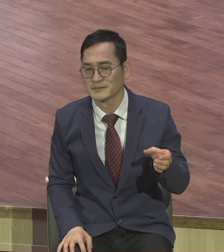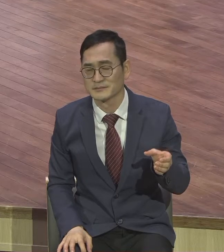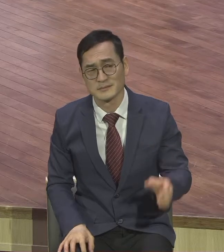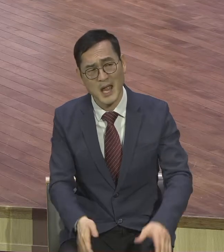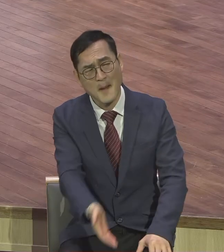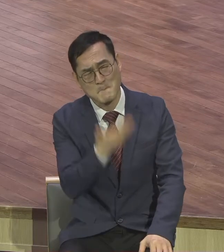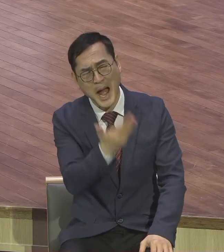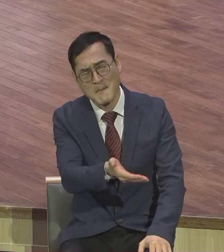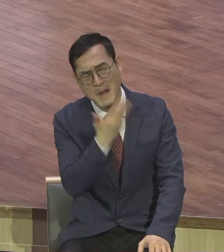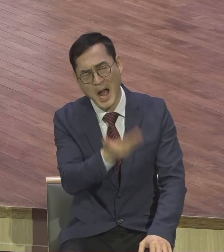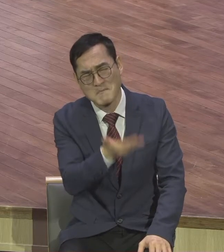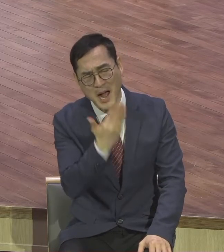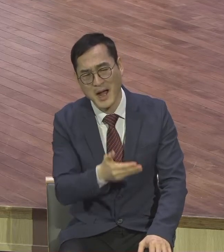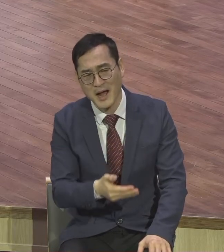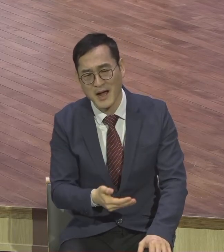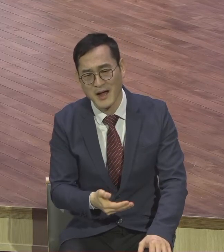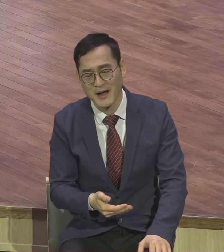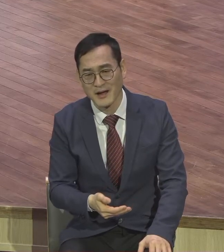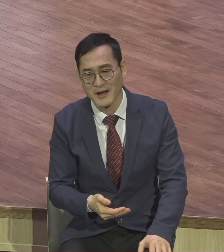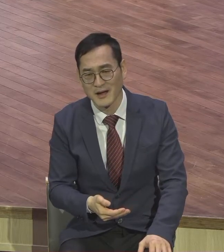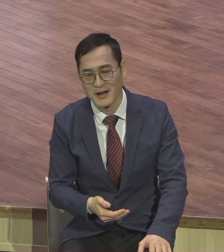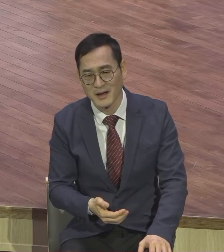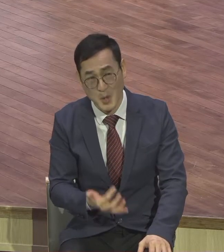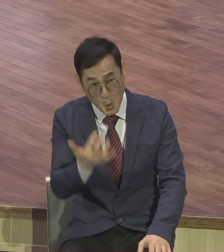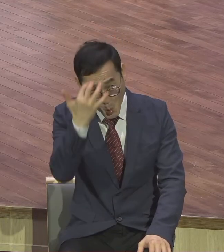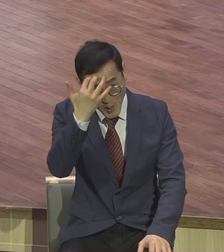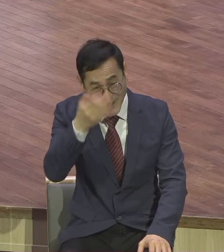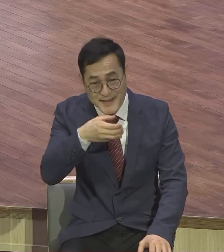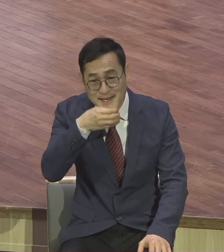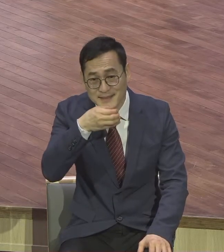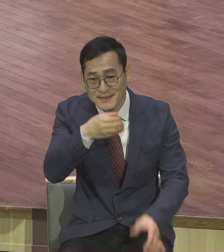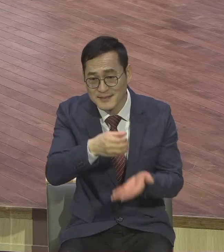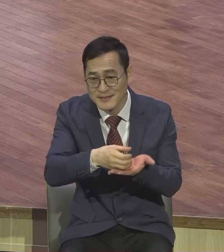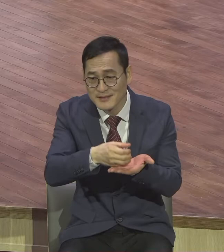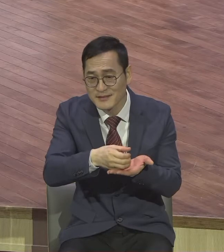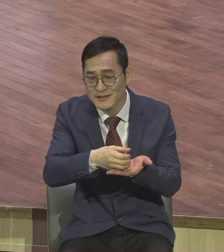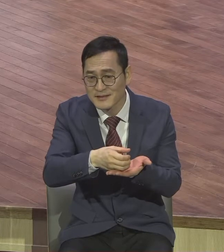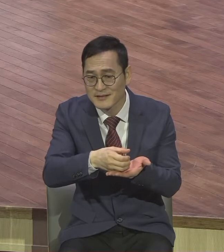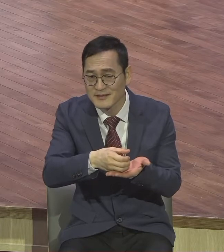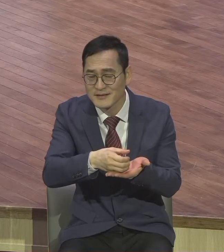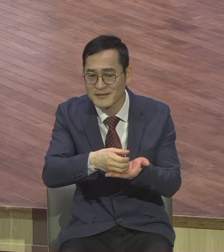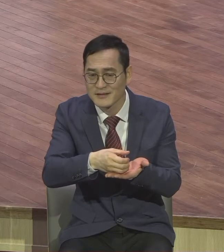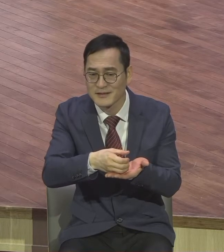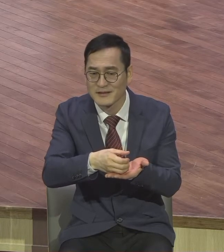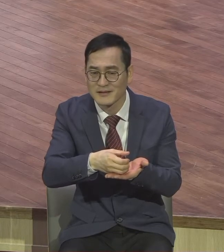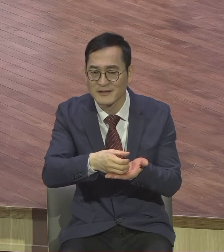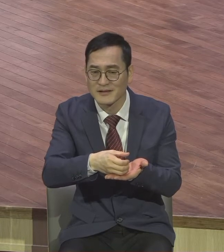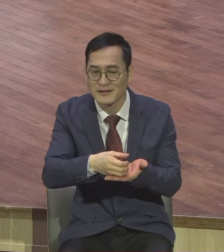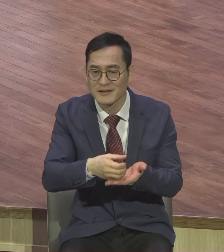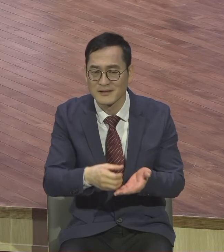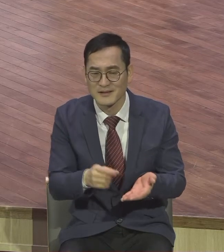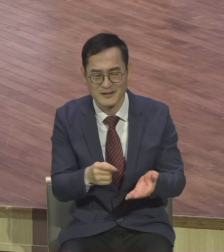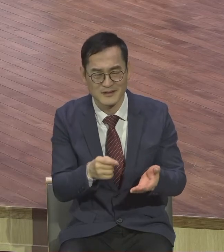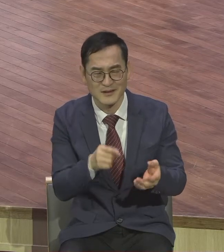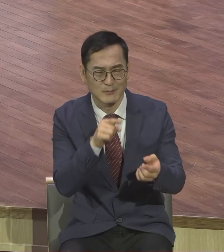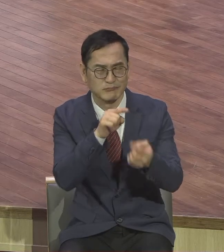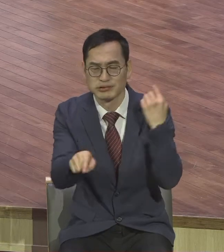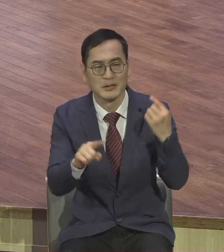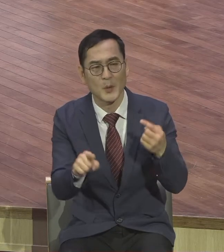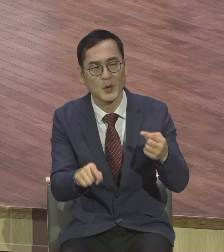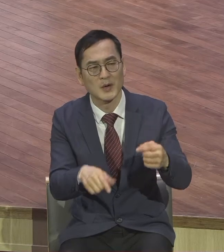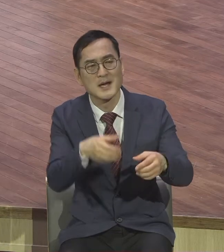수 있다 십자가 잔인데도 무슨 말입니까 어디가든지 한자리에 얻을 수 있다면